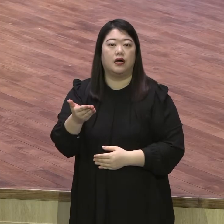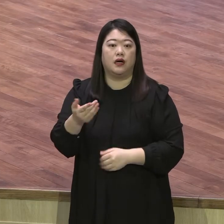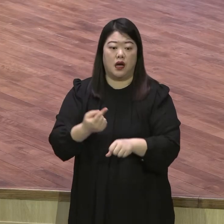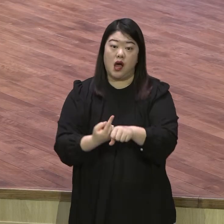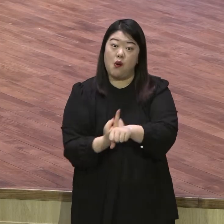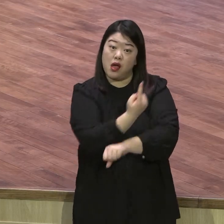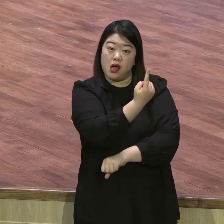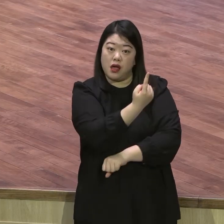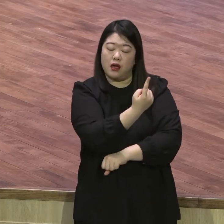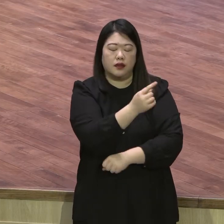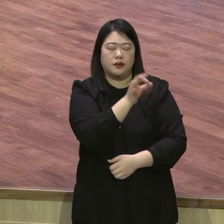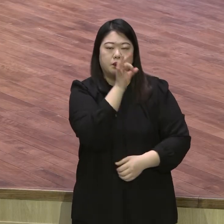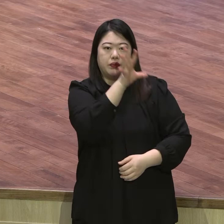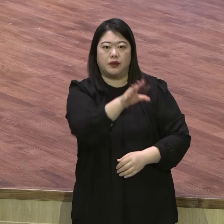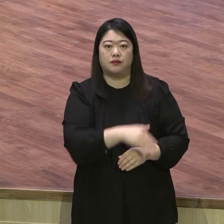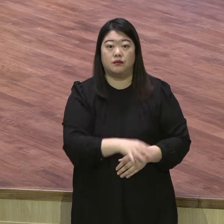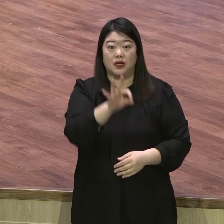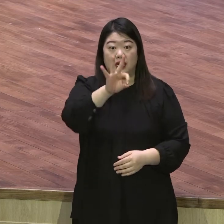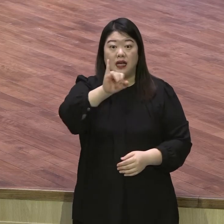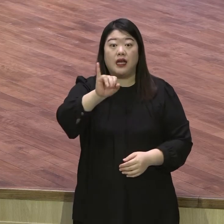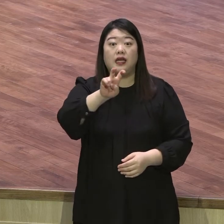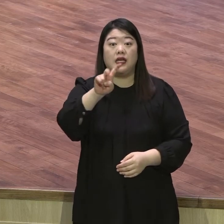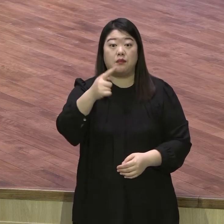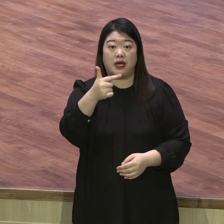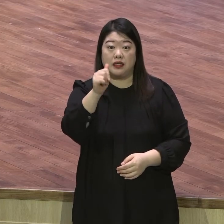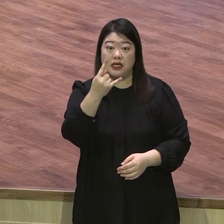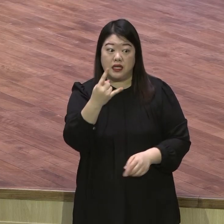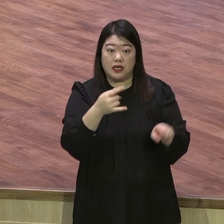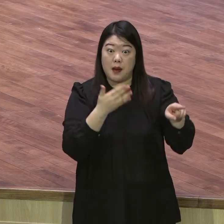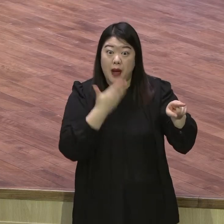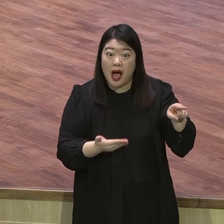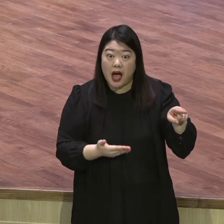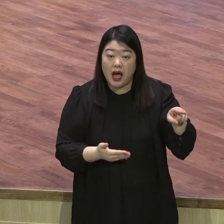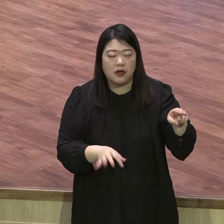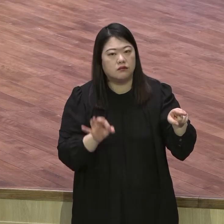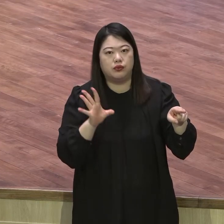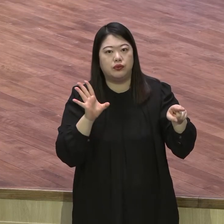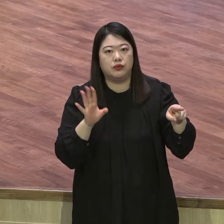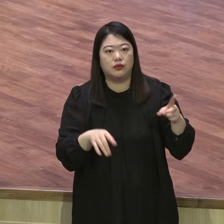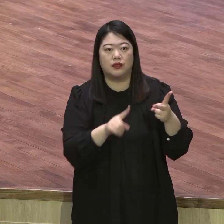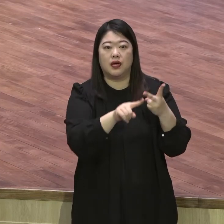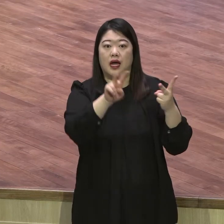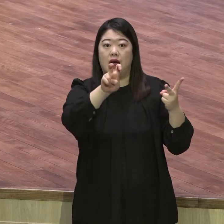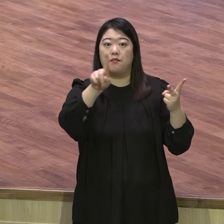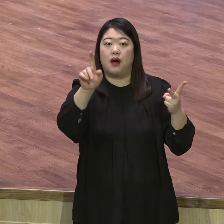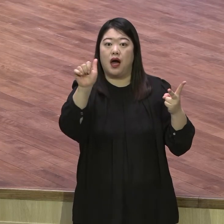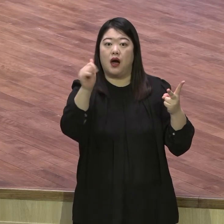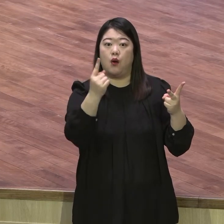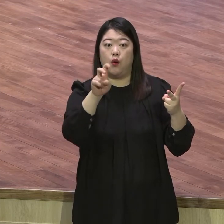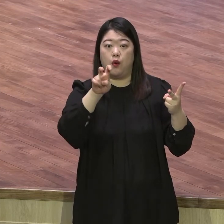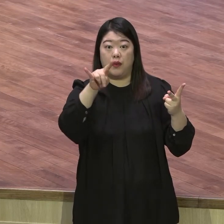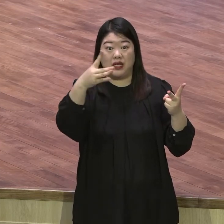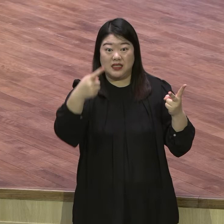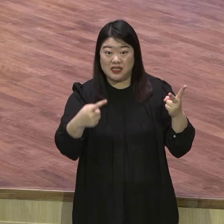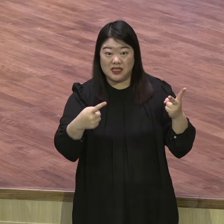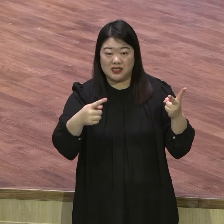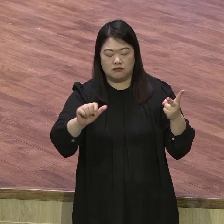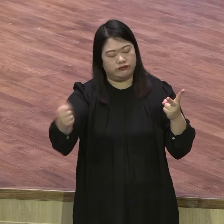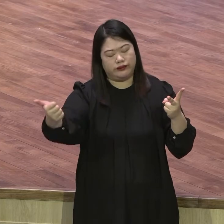이유는 없어요. 이만이 아니에요. 마음에 아니에요. 석가